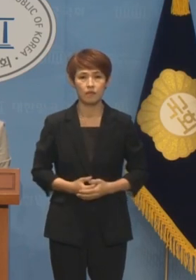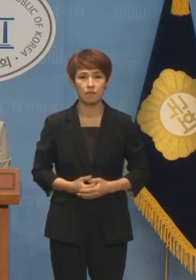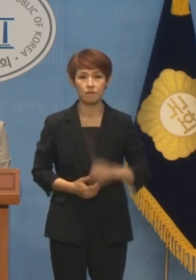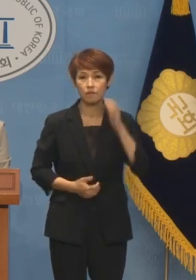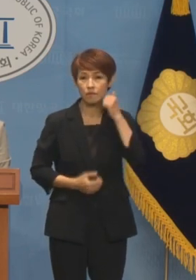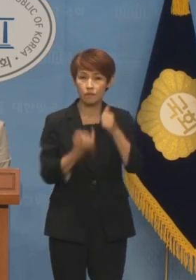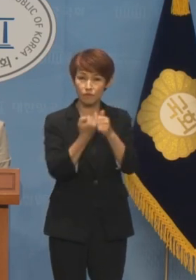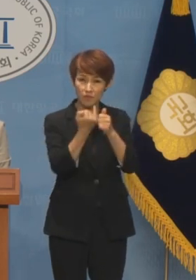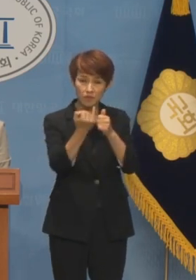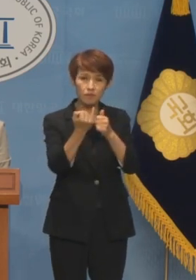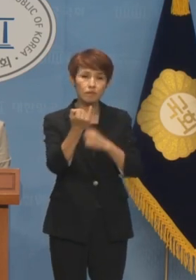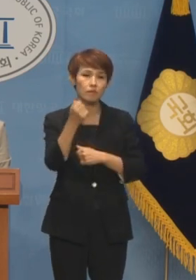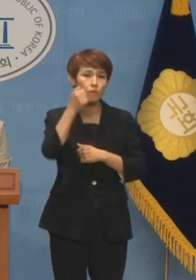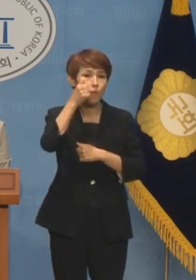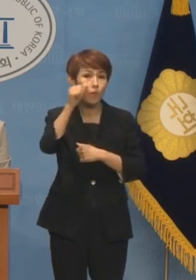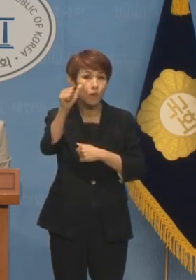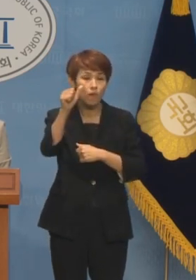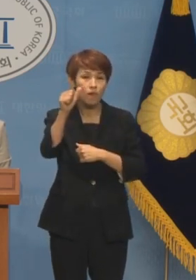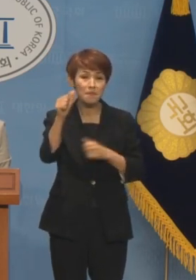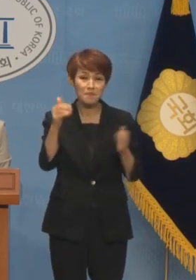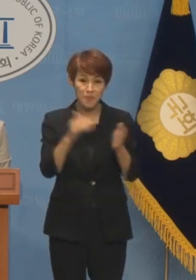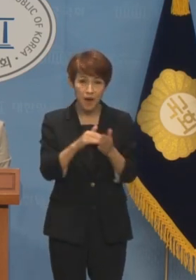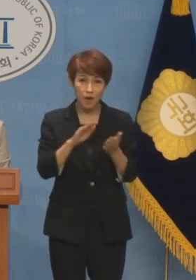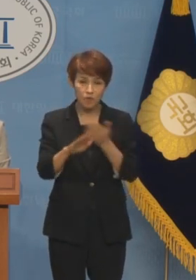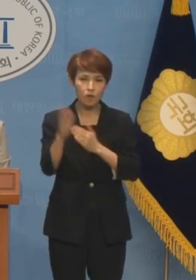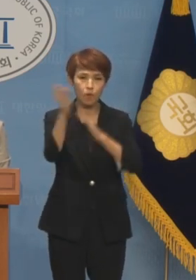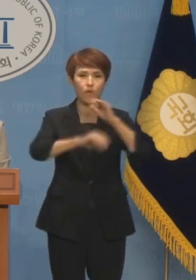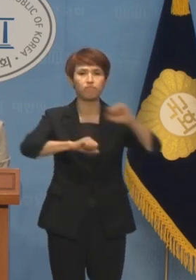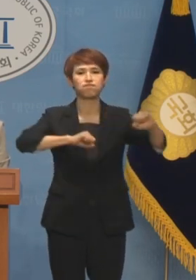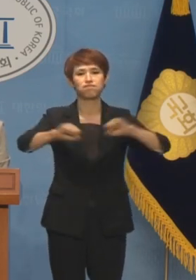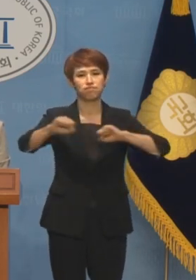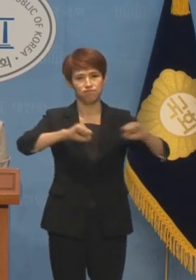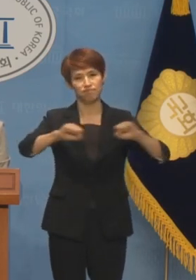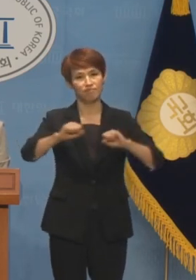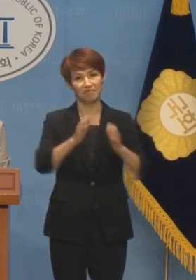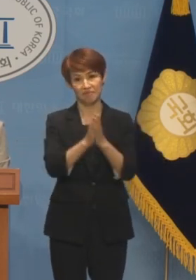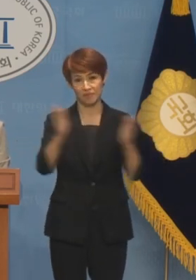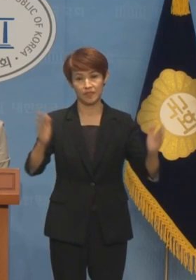여사가 153일 만에 공개 활동을 재개했습니다.